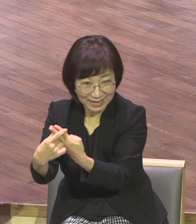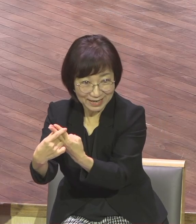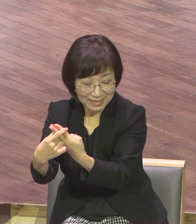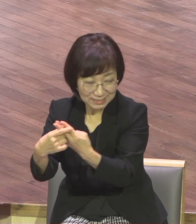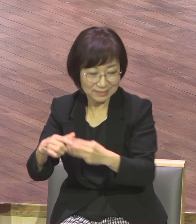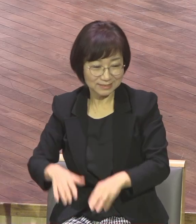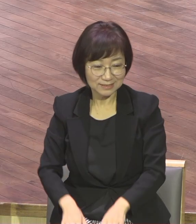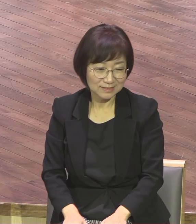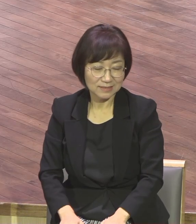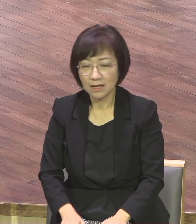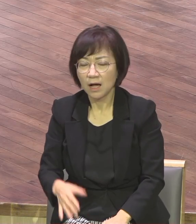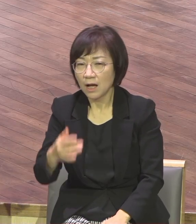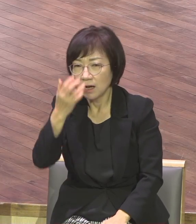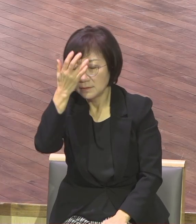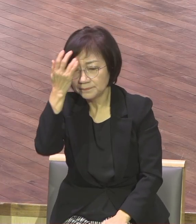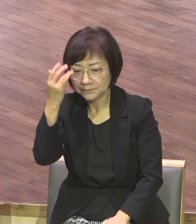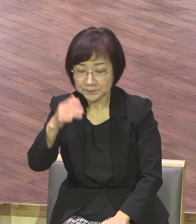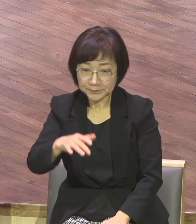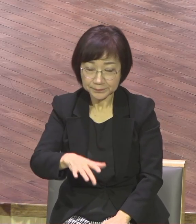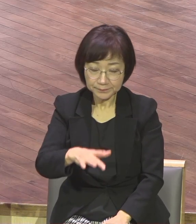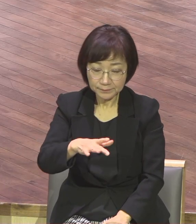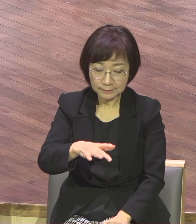새가족을 전도하기 전에